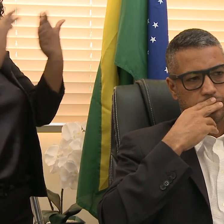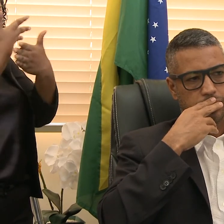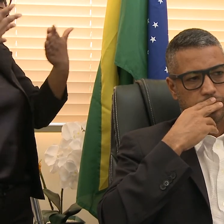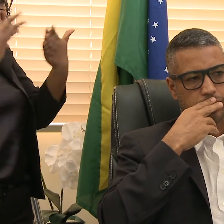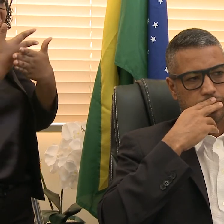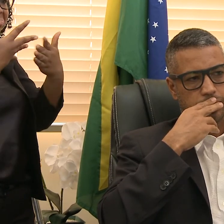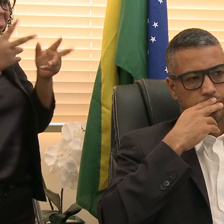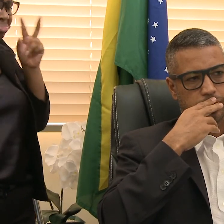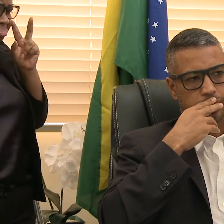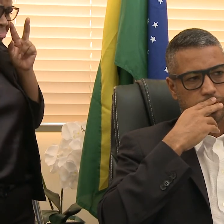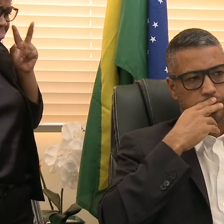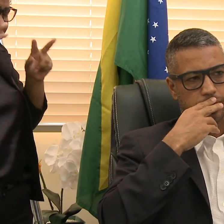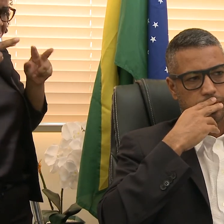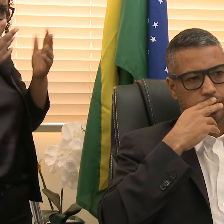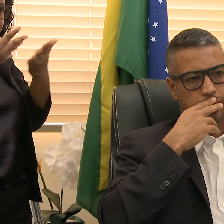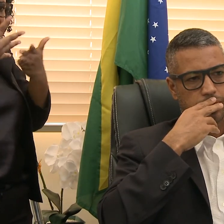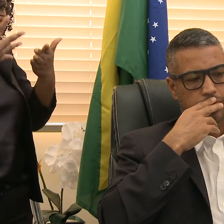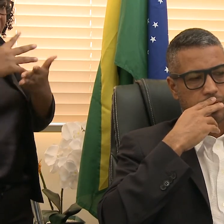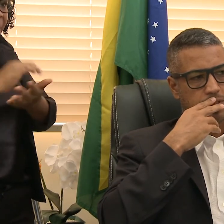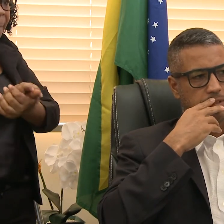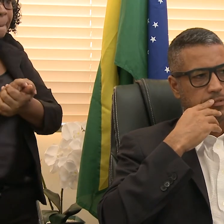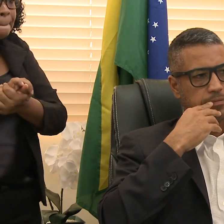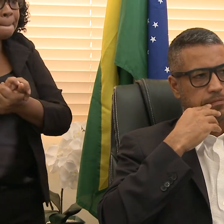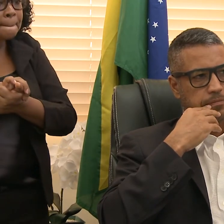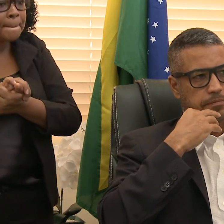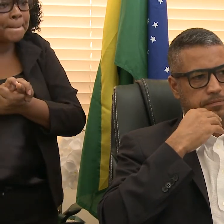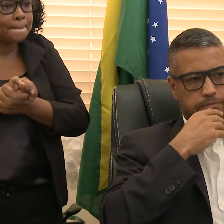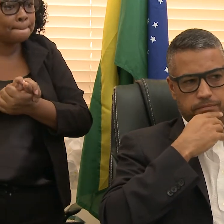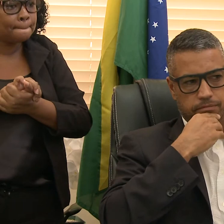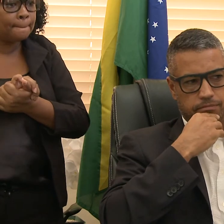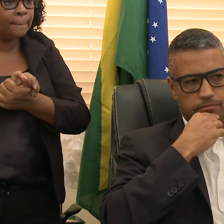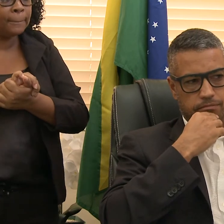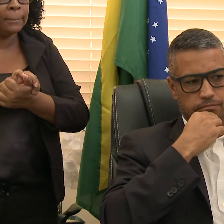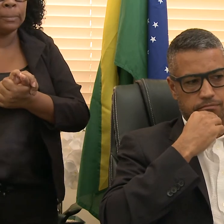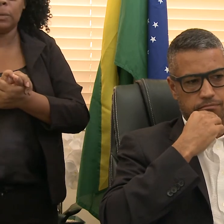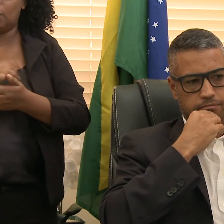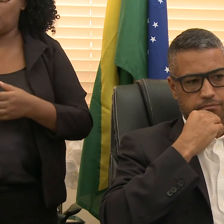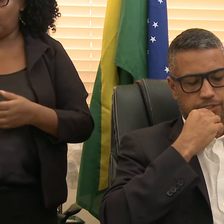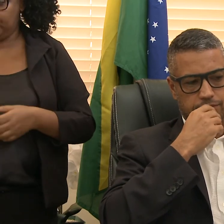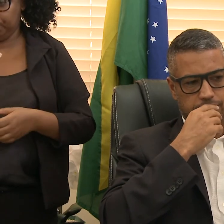aos vários pais que ali recebem